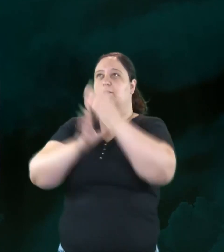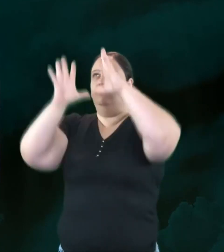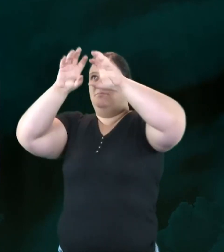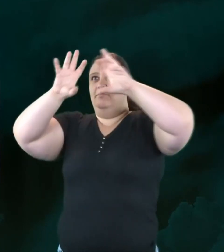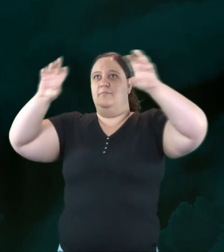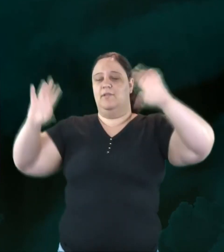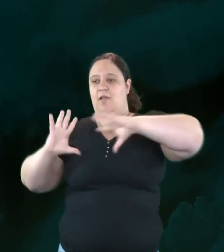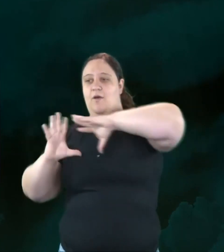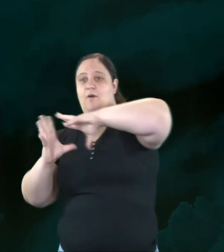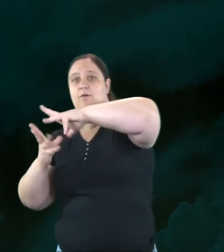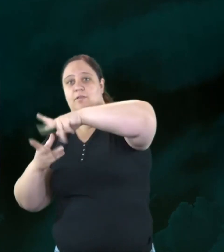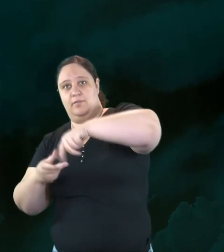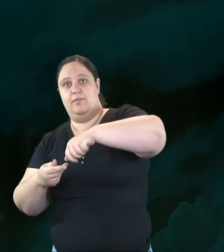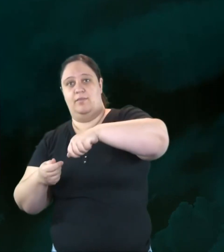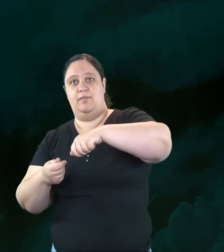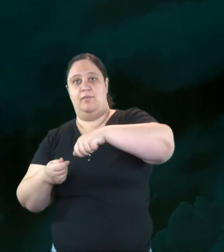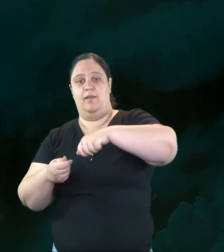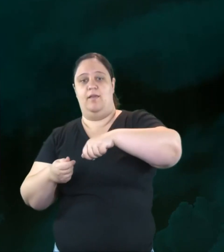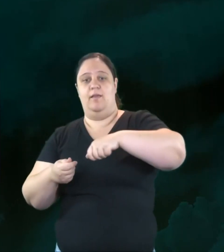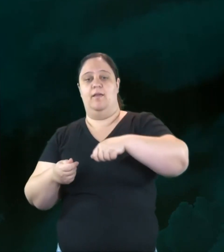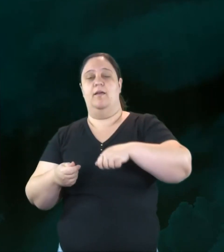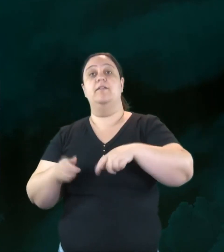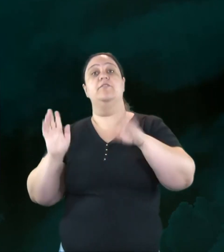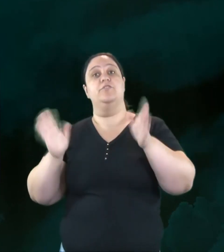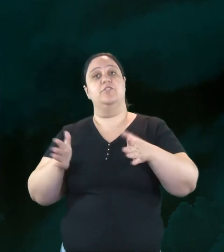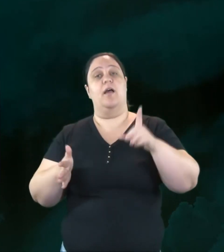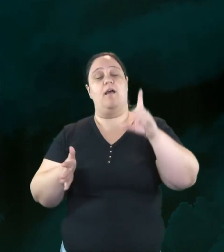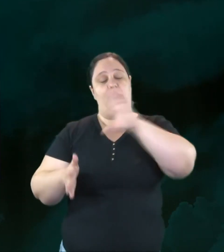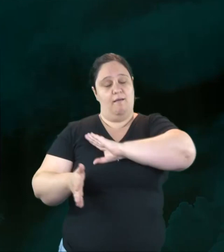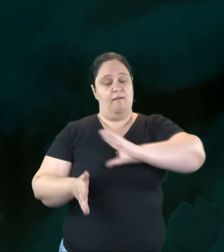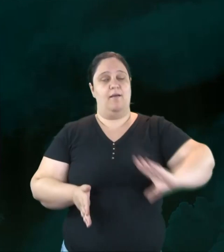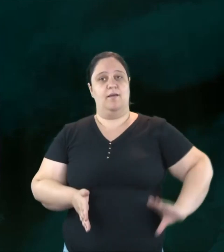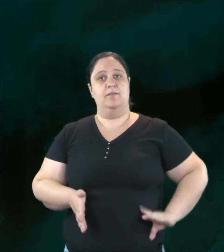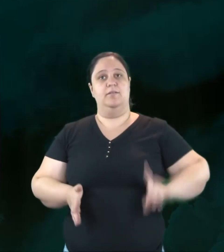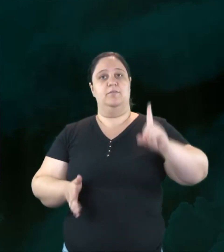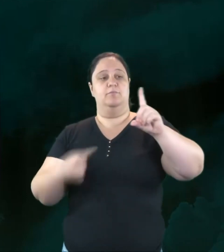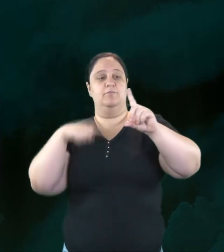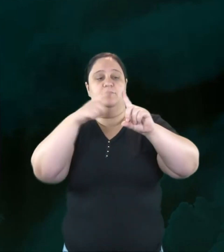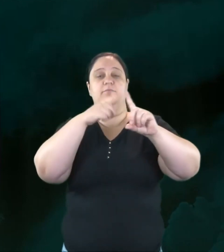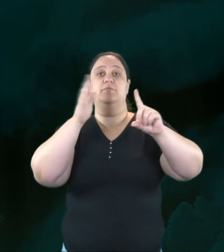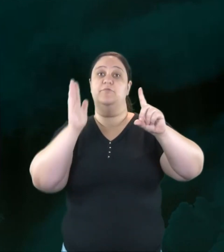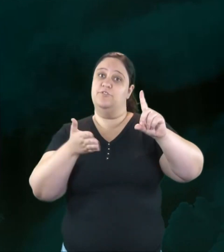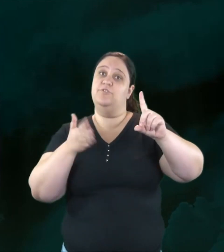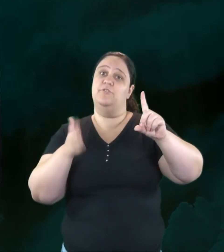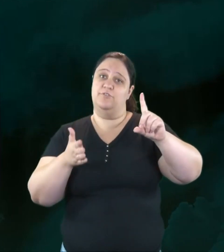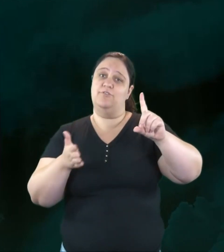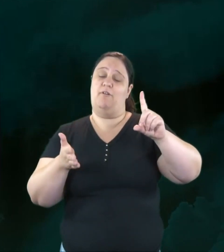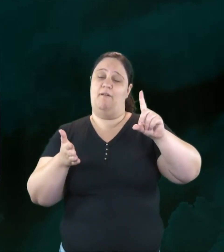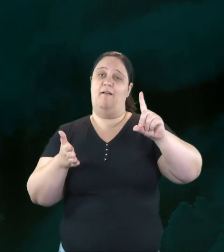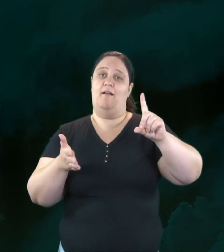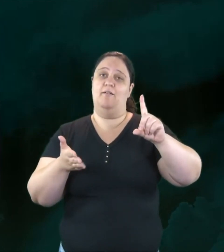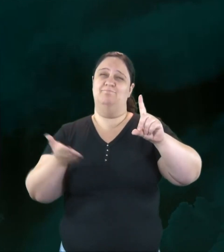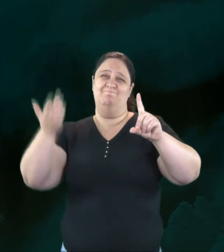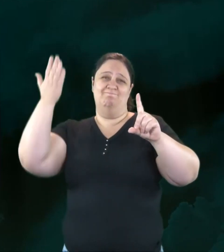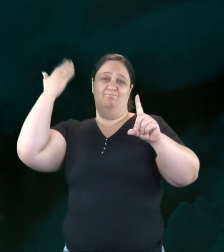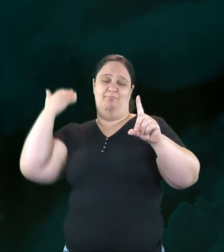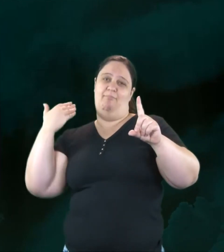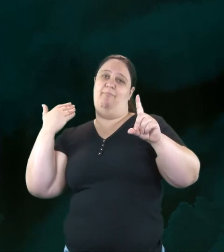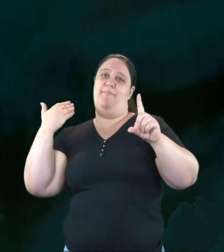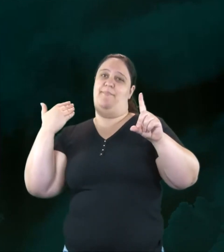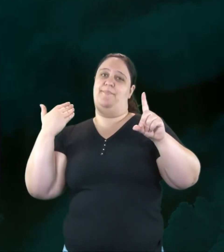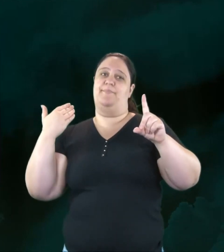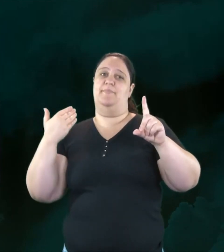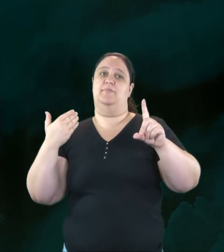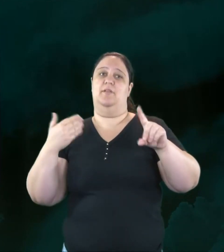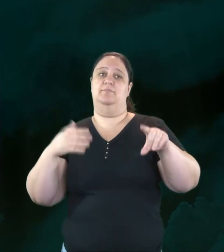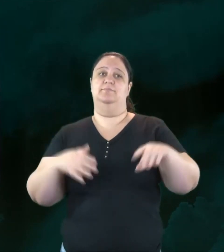já criou todas as coisas em Cristo. Cristo já era o centro de conexão de todas as coisas que Deus iria